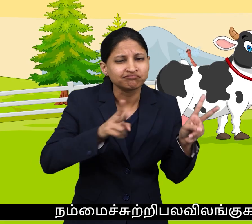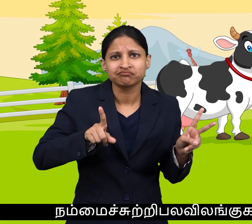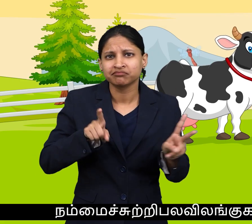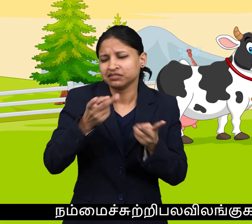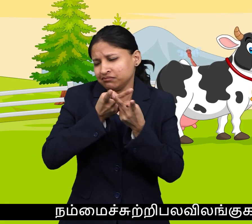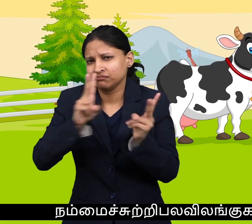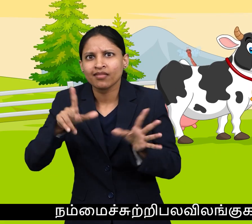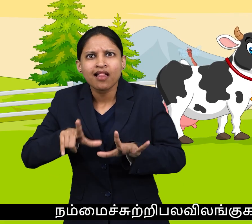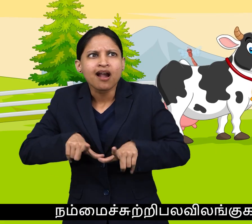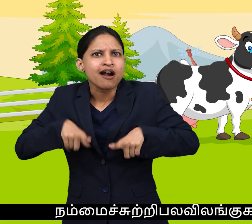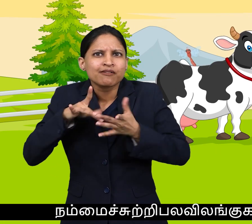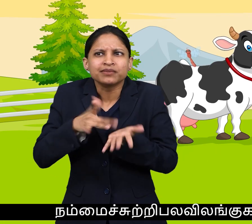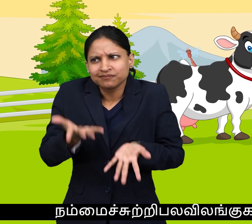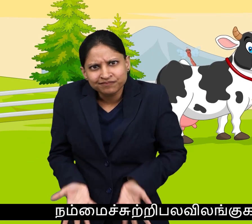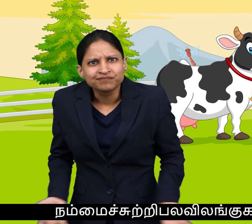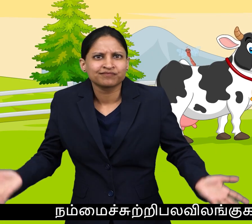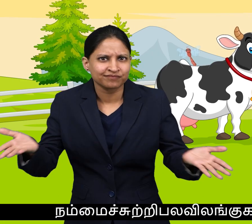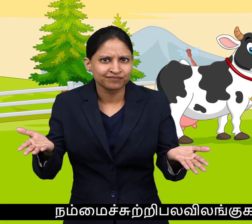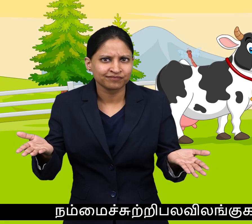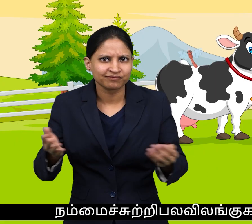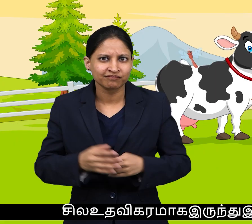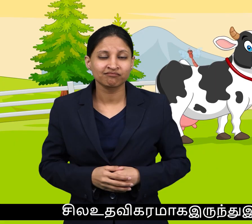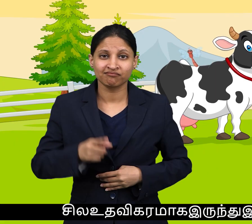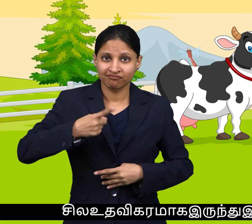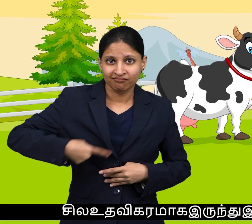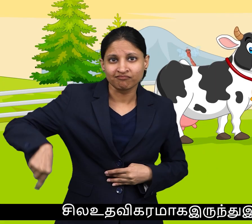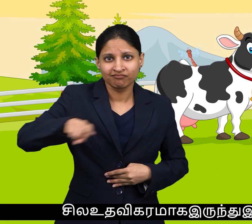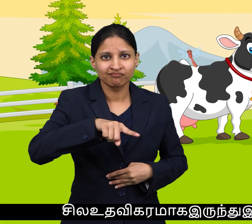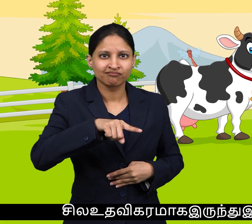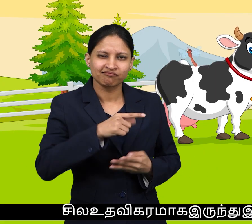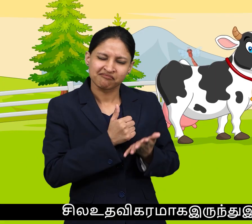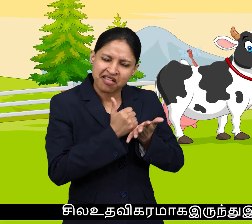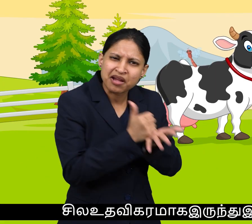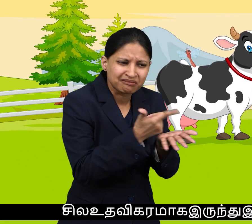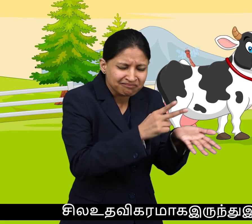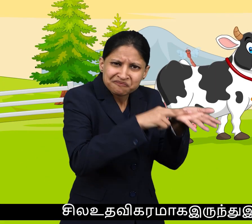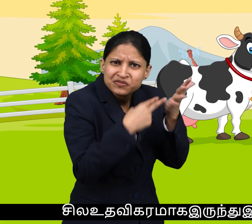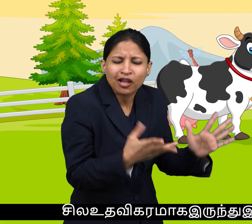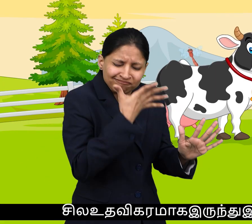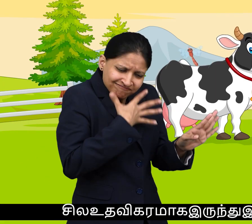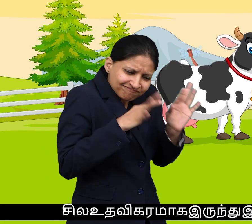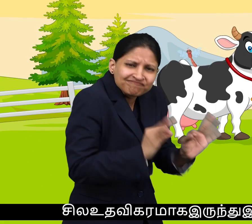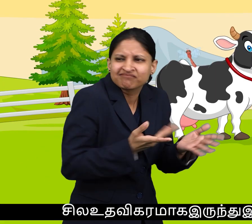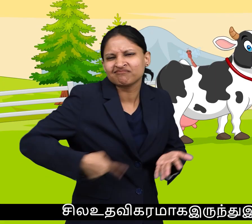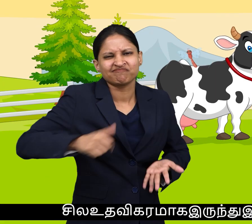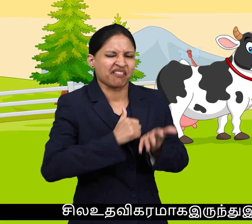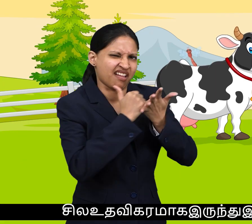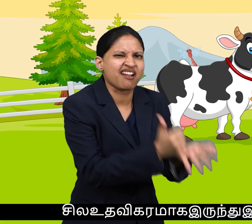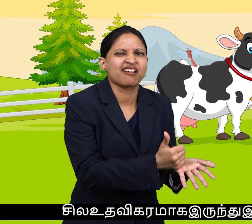மற்றும் பூச்சிகள் வாழ்கின்றன. சில பூச்சிகள் உதவிகரமாக இருந்து இயற்கையை அழகாக்கின்றன.